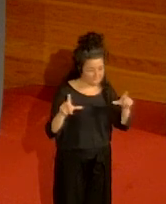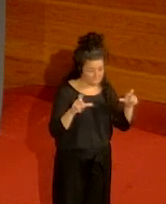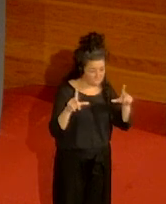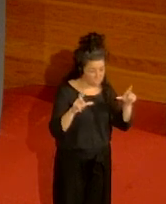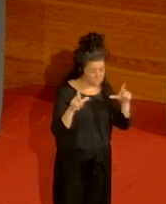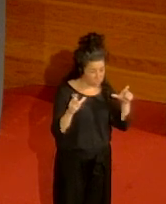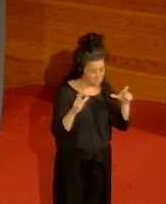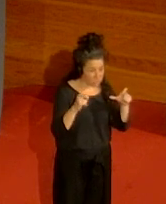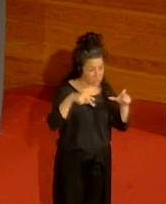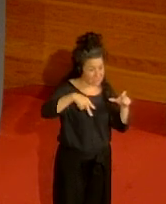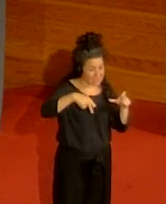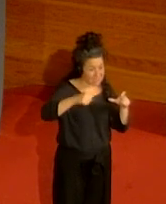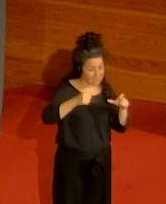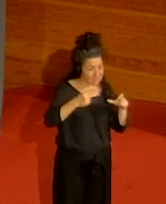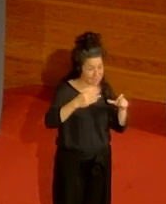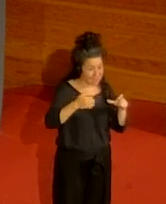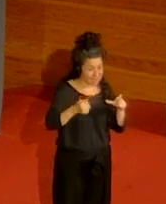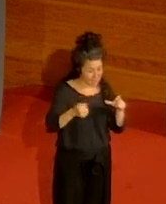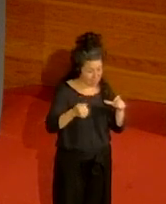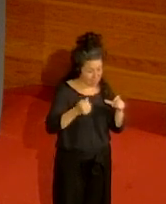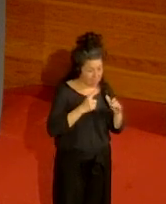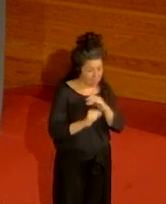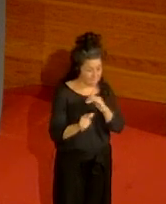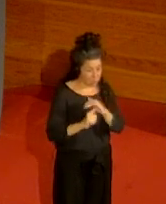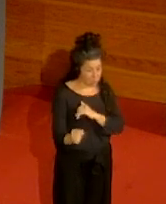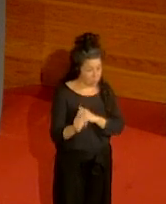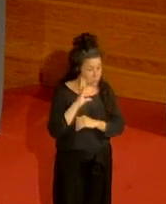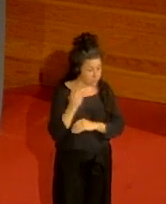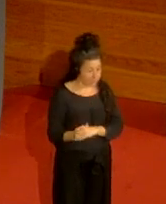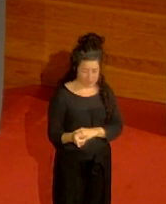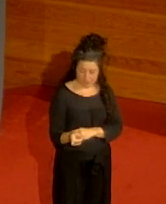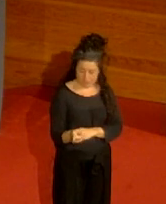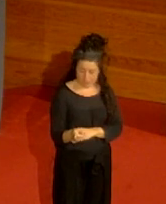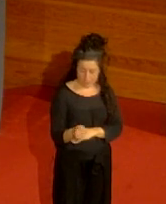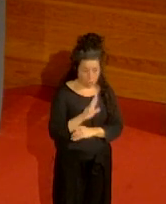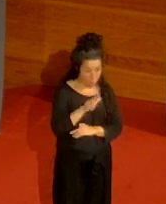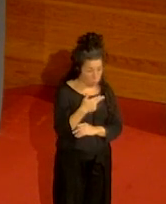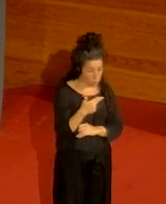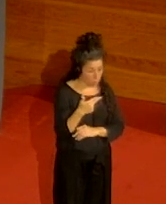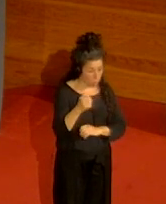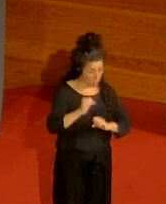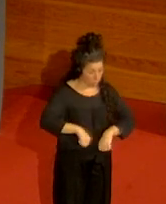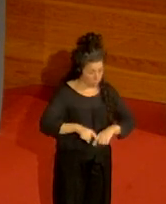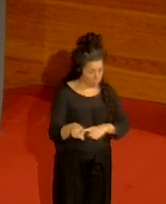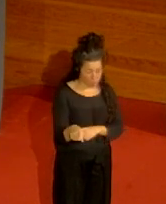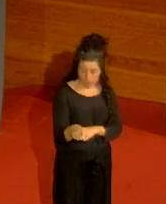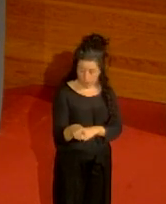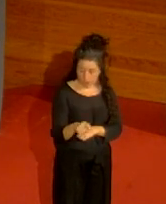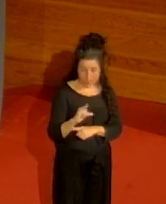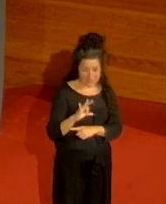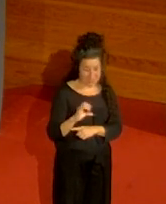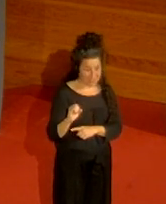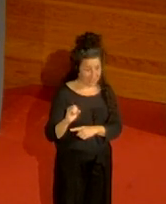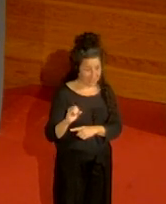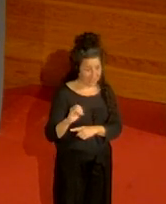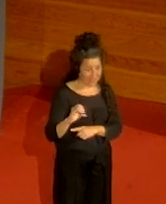de la naka refugiados palestinos los acuerdos de oslo Isaac ravini arafat